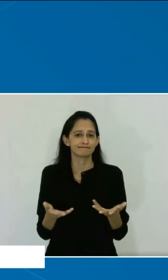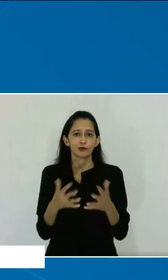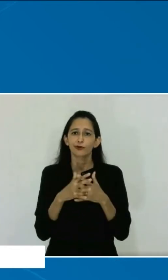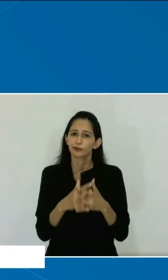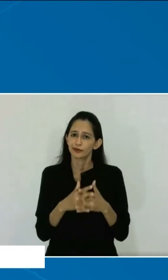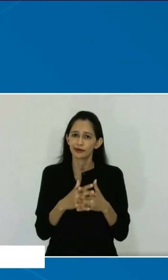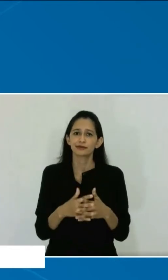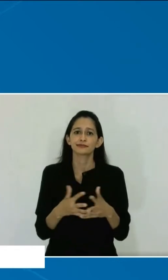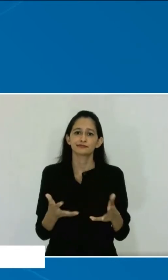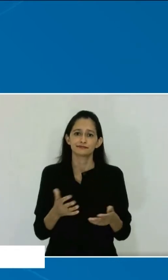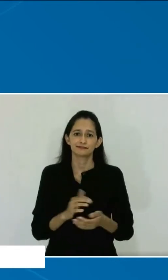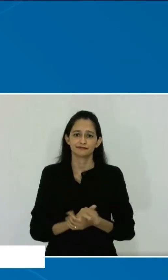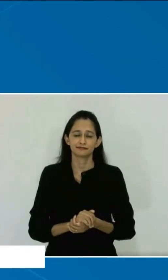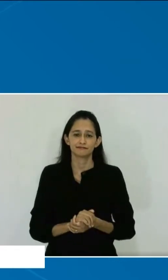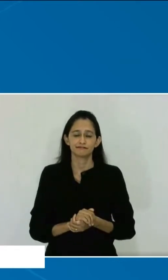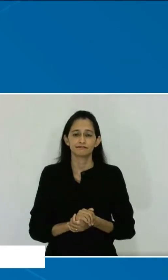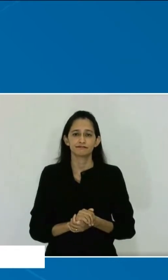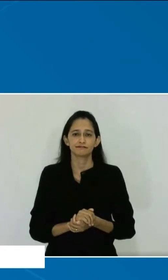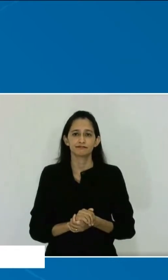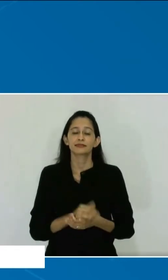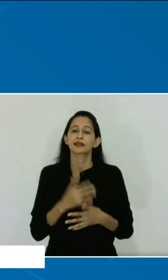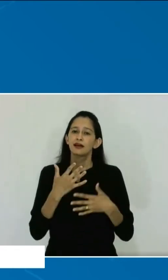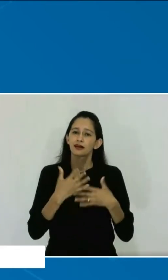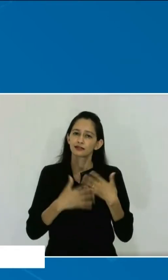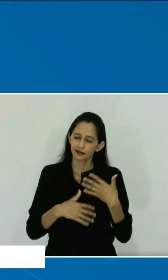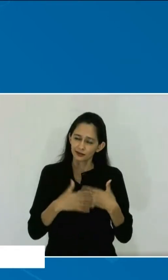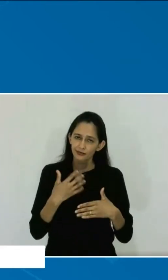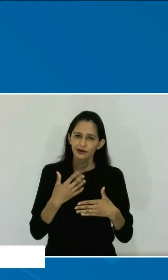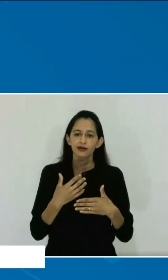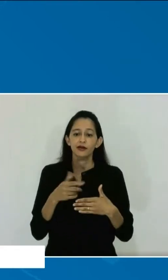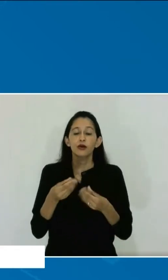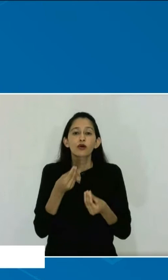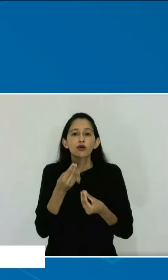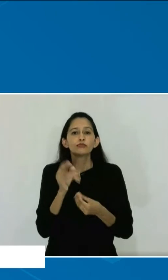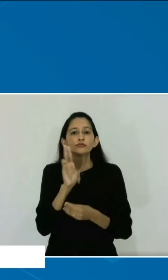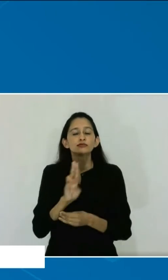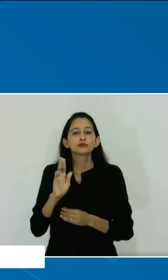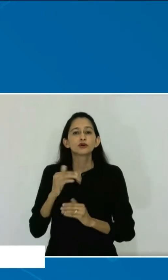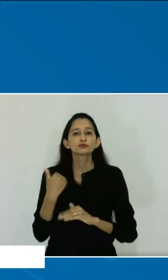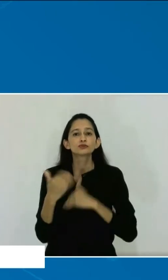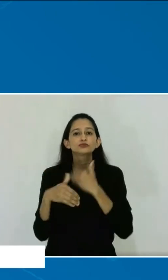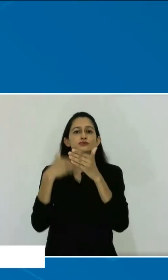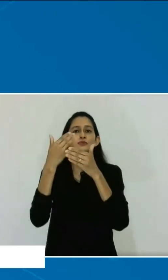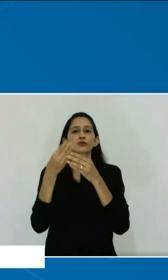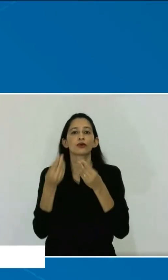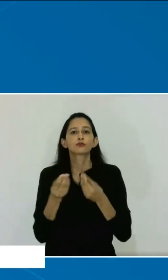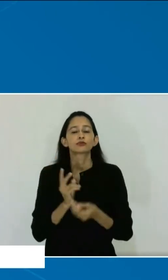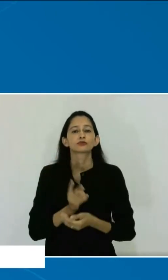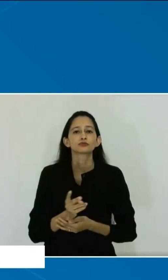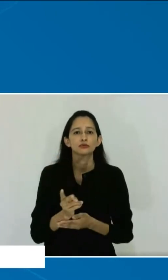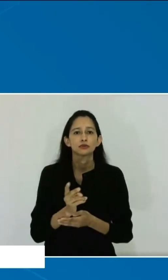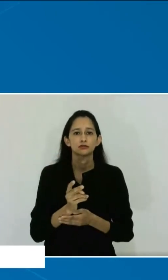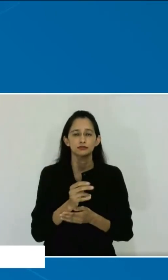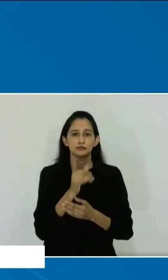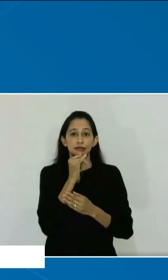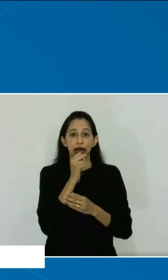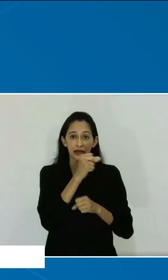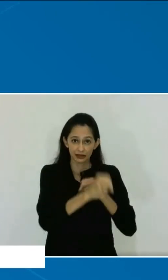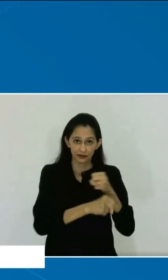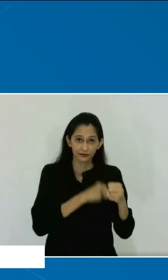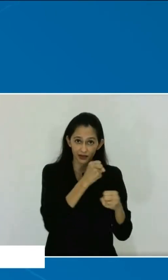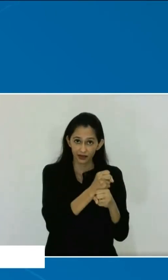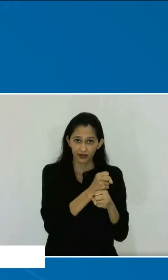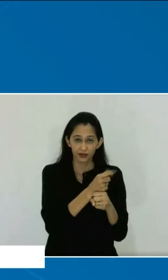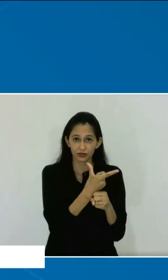né, inviabiliza o funcionamento das universidades. A partir de maio, junho, não tem universidade